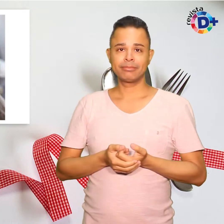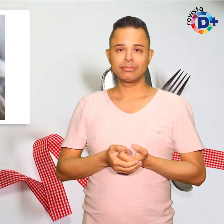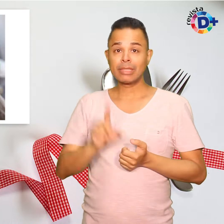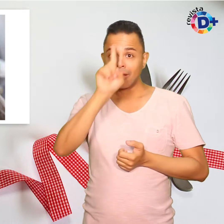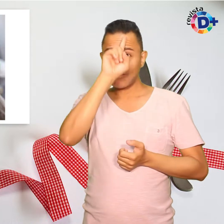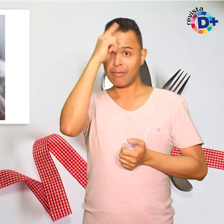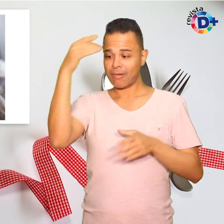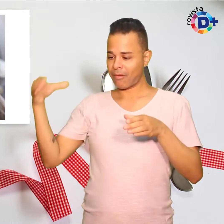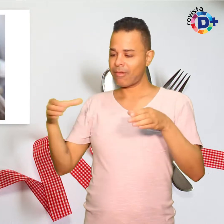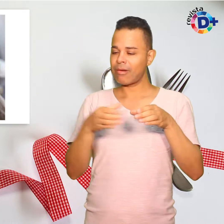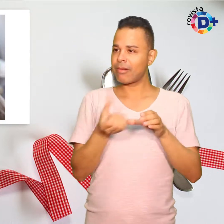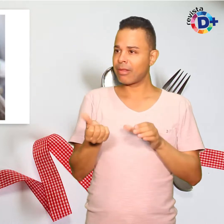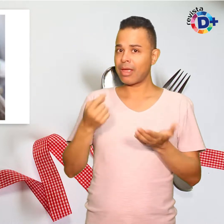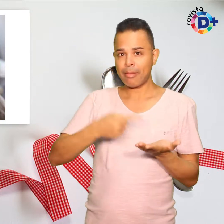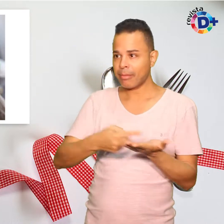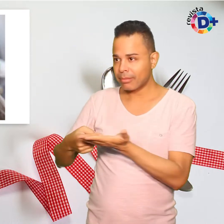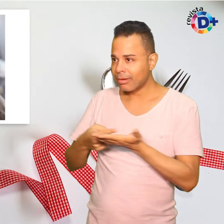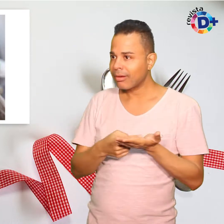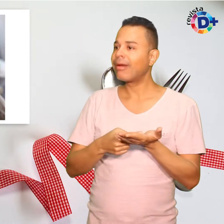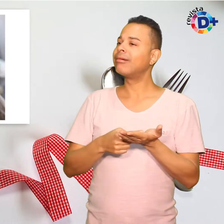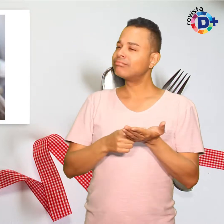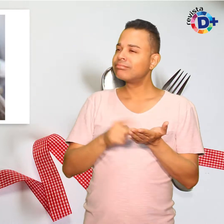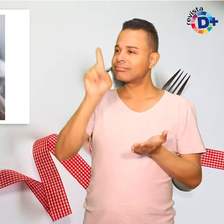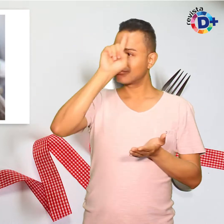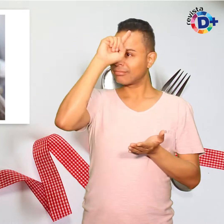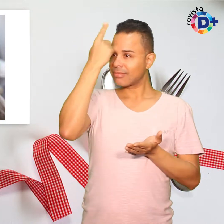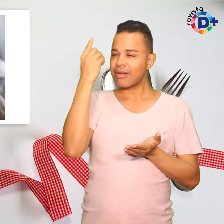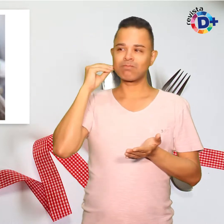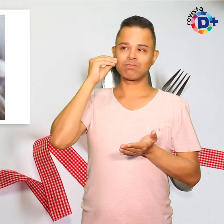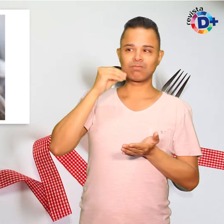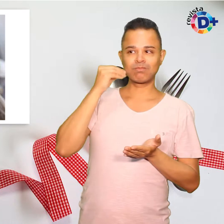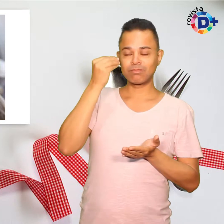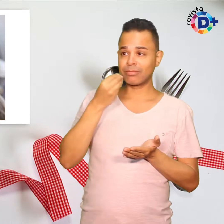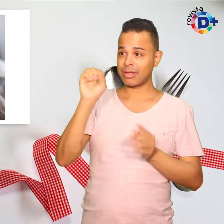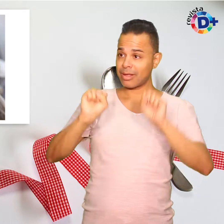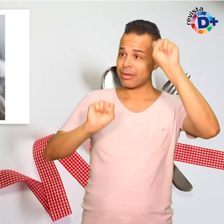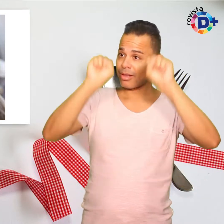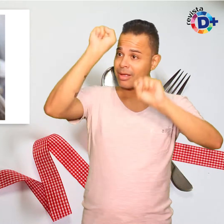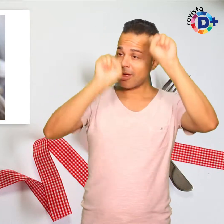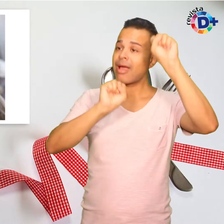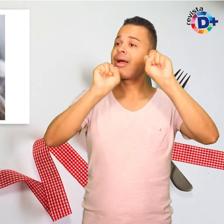mais coerente foi a de criar uma oportunidade própria e assim eles já fizeram